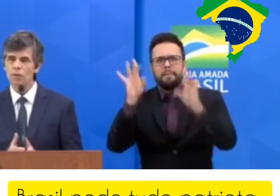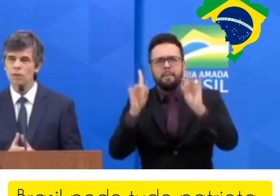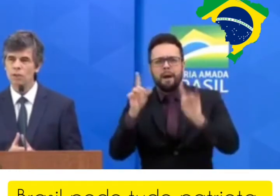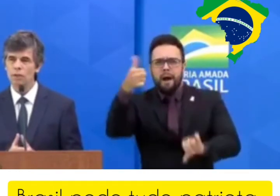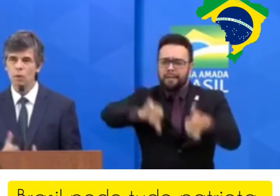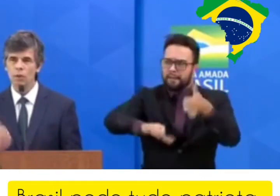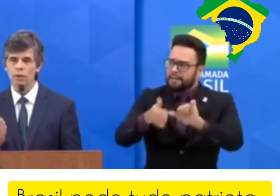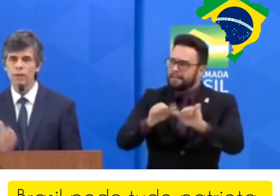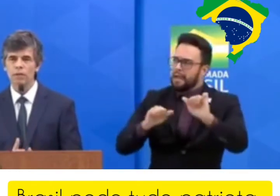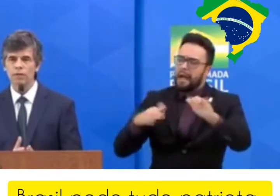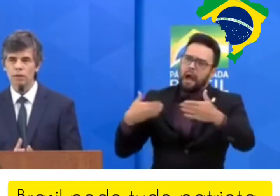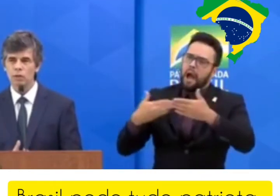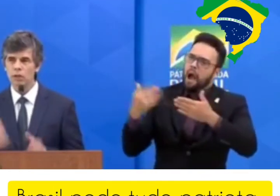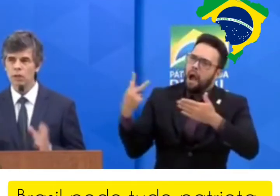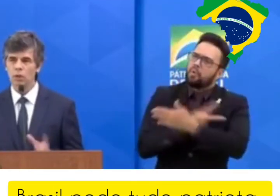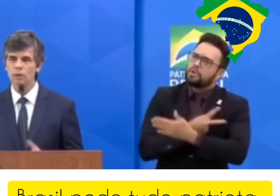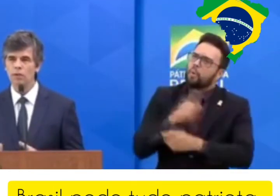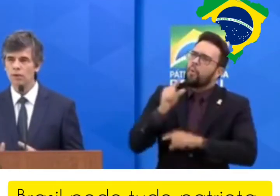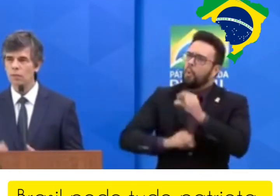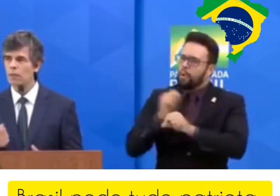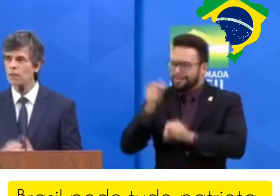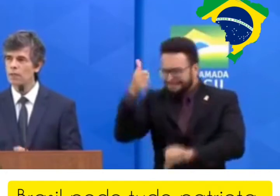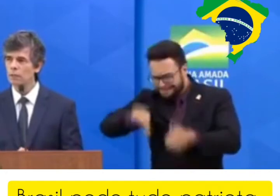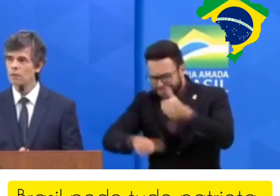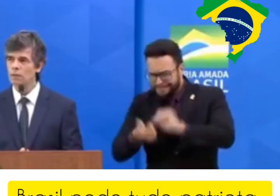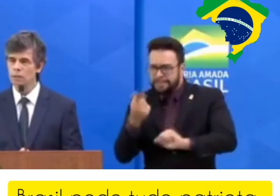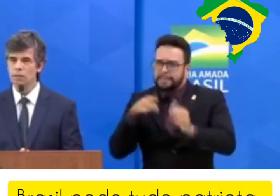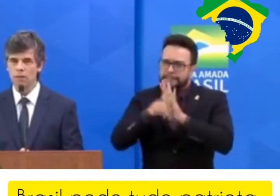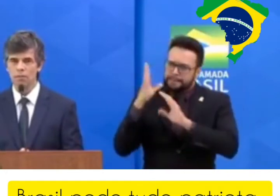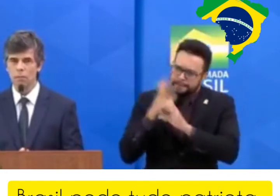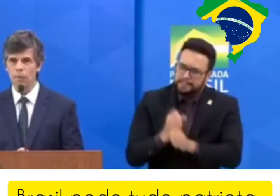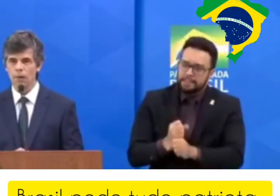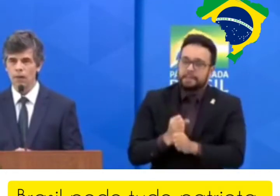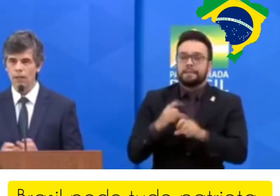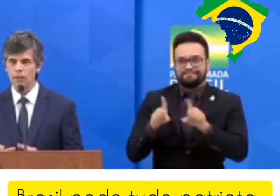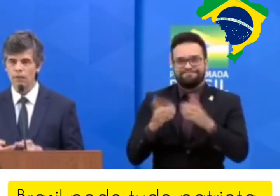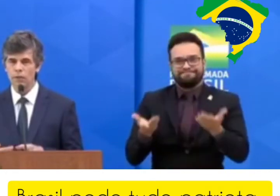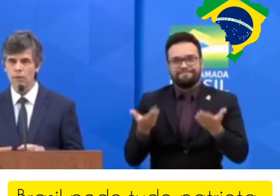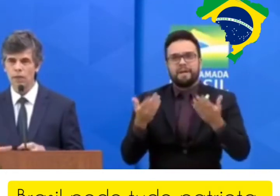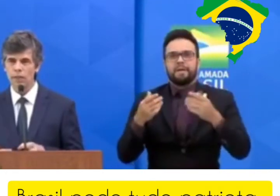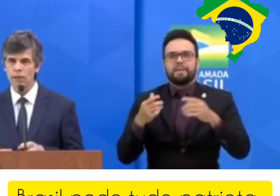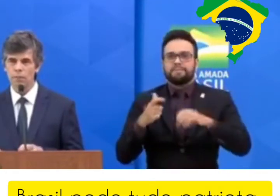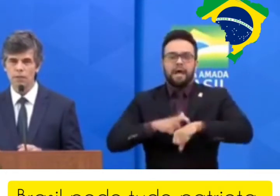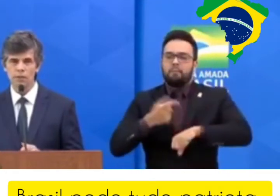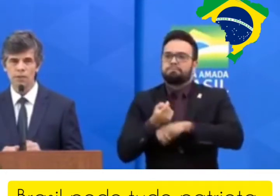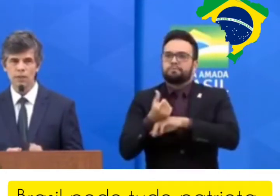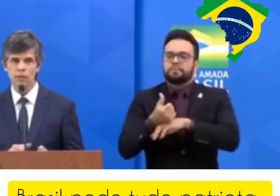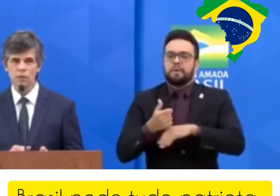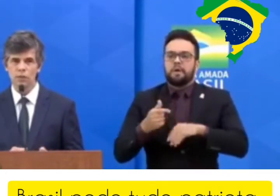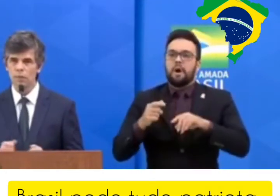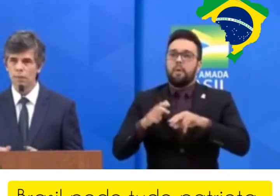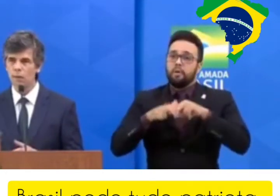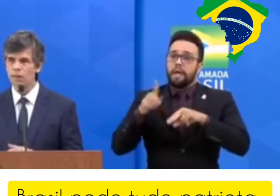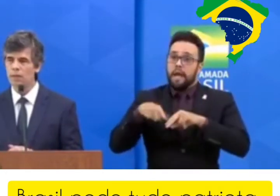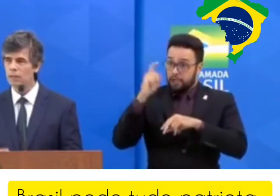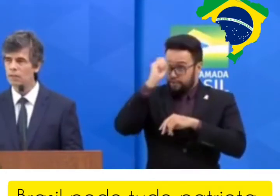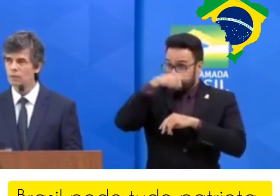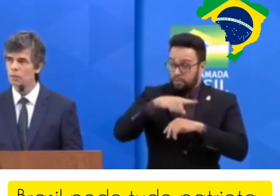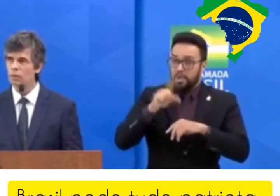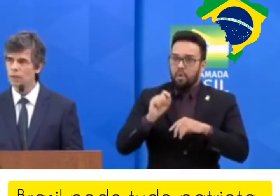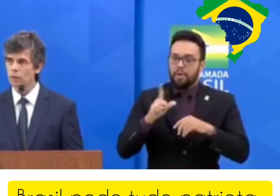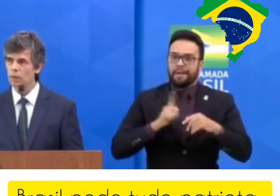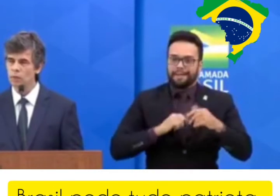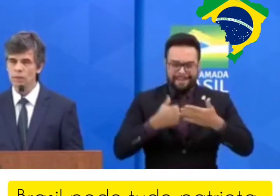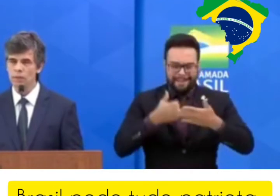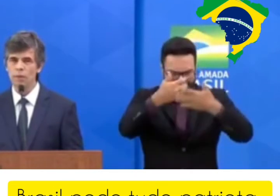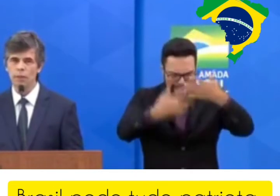ver o que aconteceu até ontem, fazer um diagnóstico, fazer um planejamento e executar. A grande dificuldade realmente é você tirar as coisas do papel e das ideias e